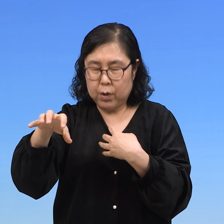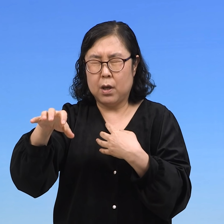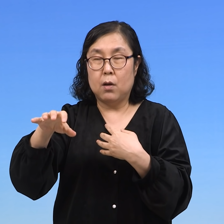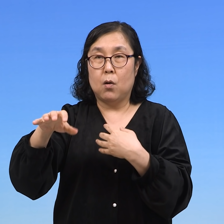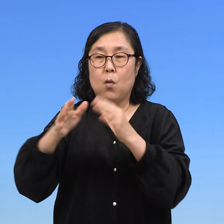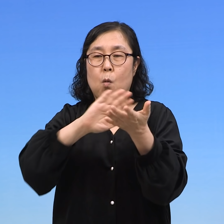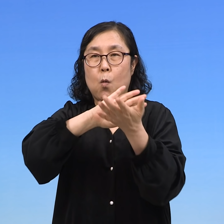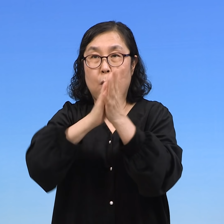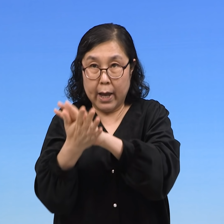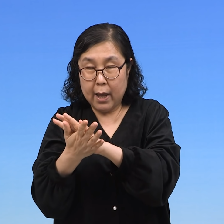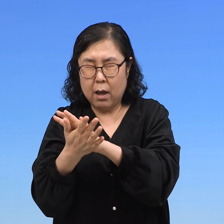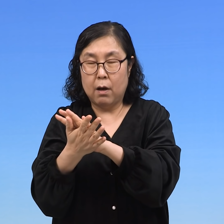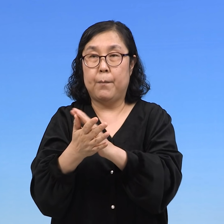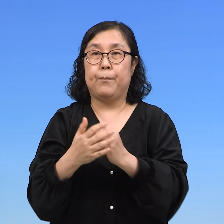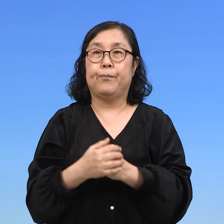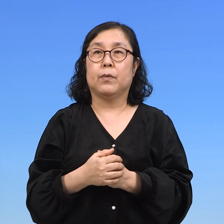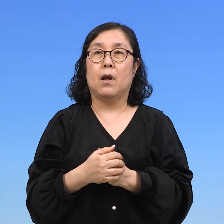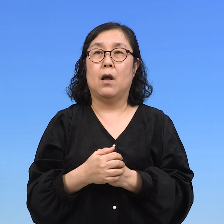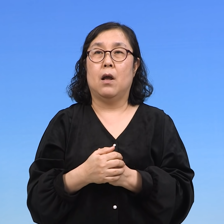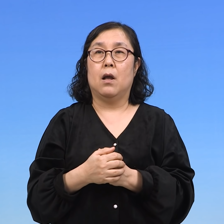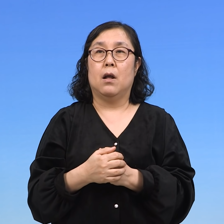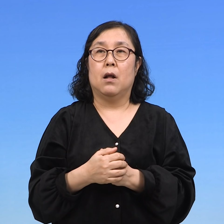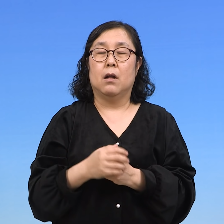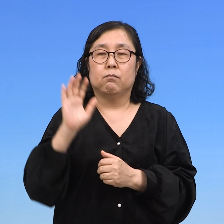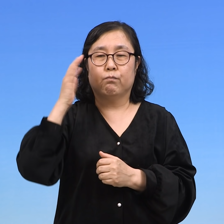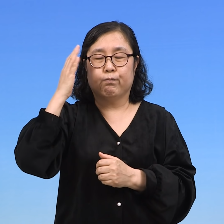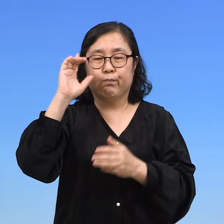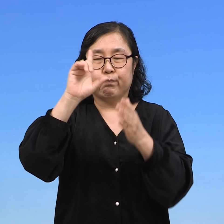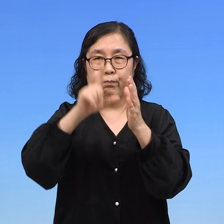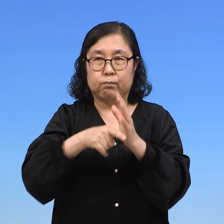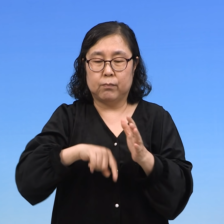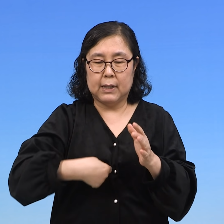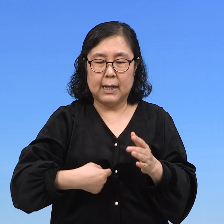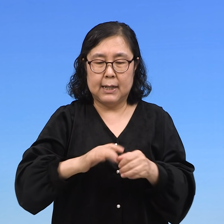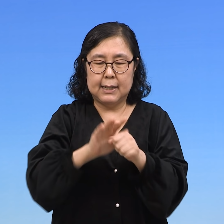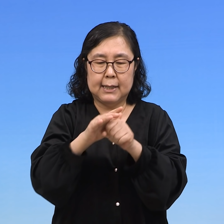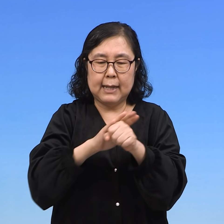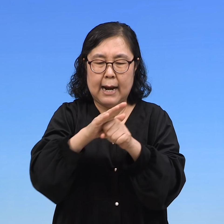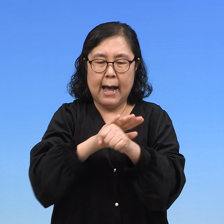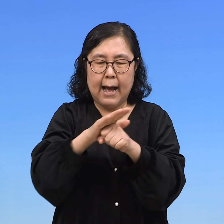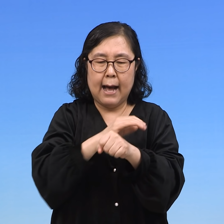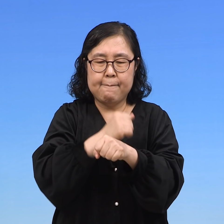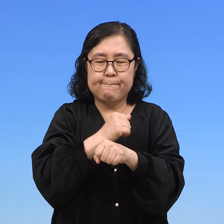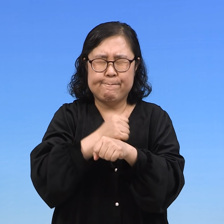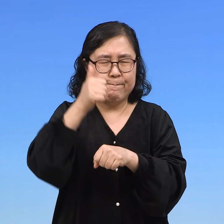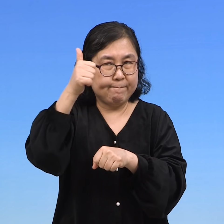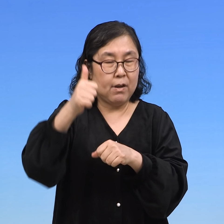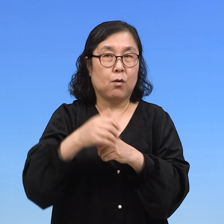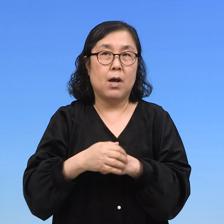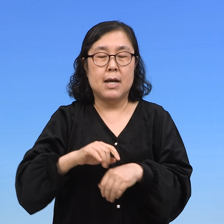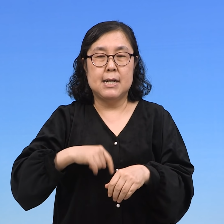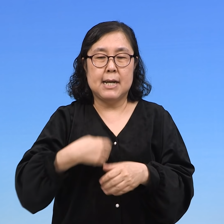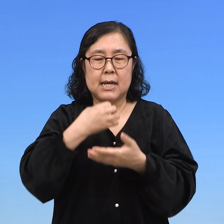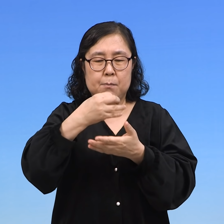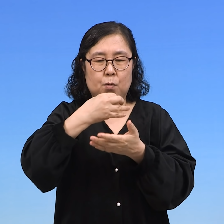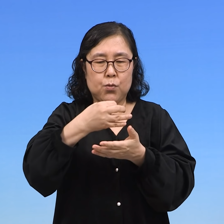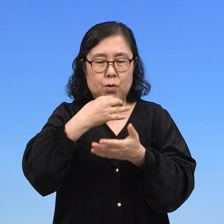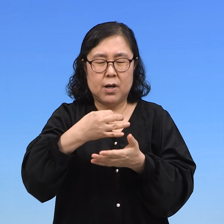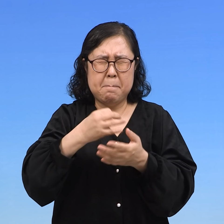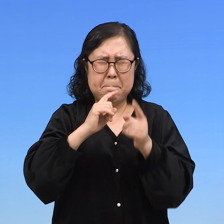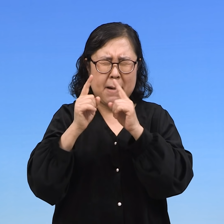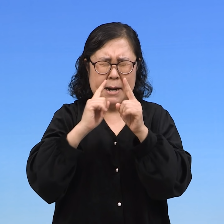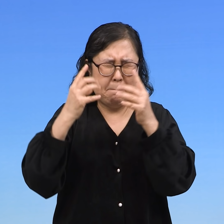오늘 우리 시대는 자기 사랑의 극치의 시대 아닙니까? 자기 목소리를 미친듯이 내는